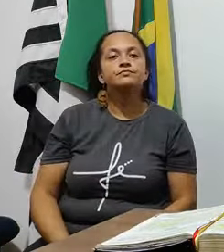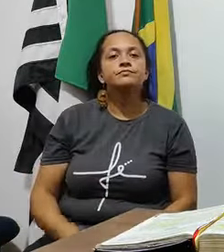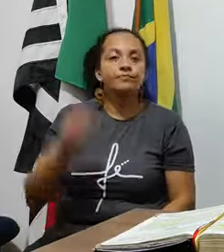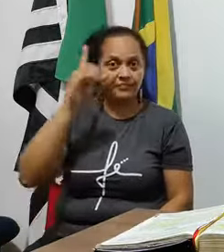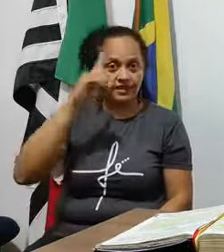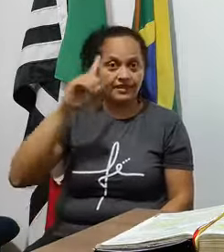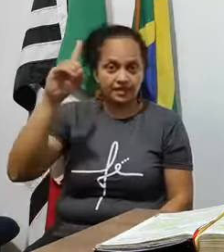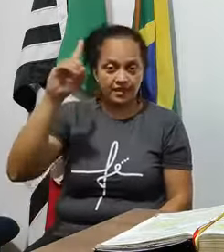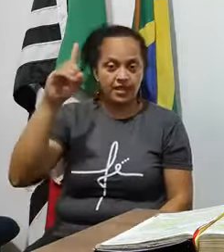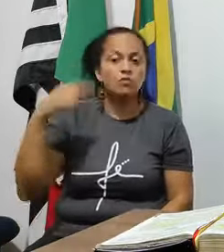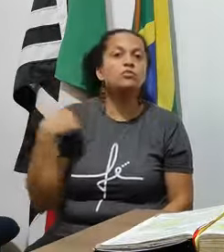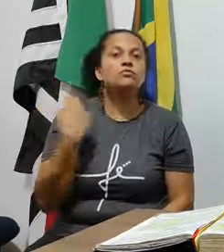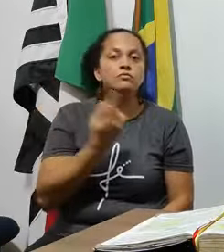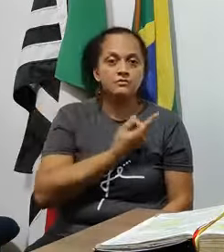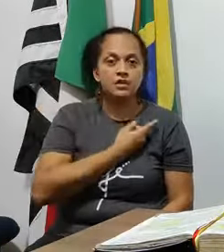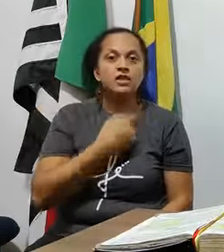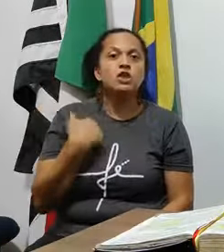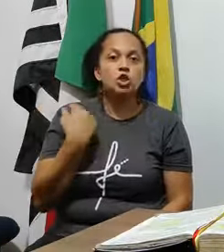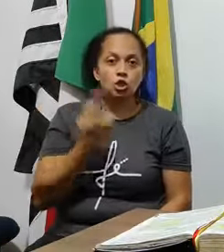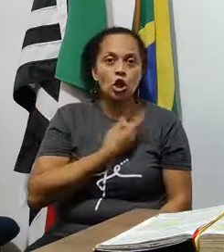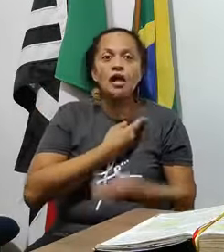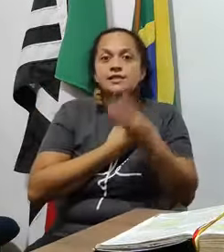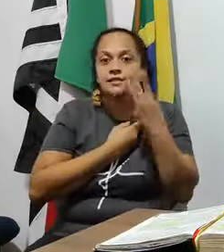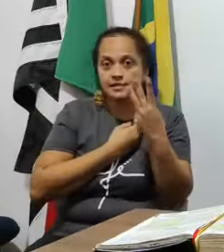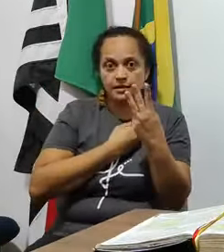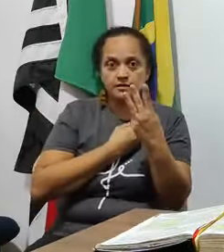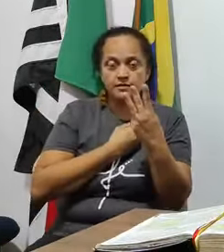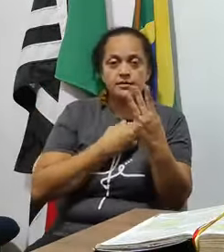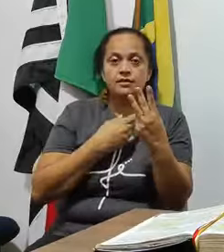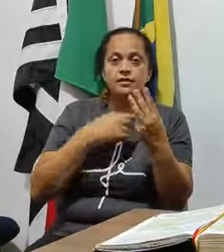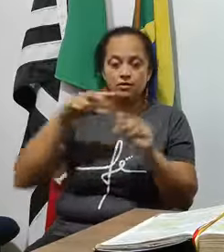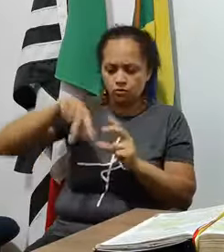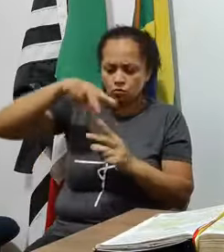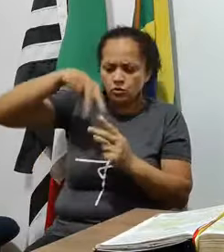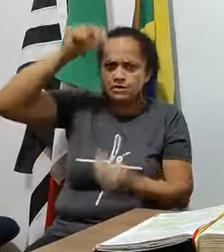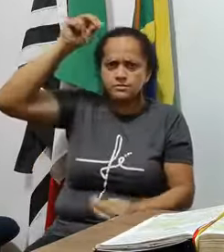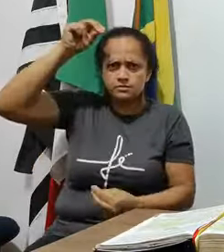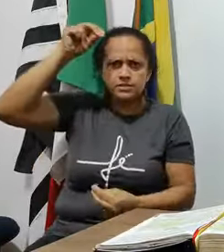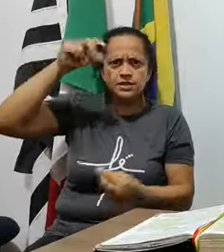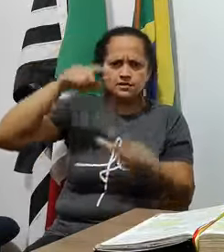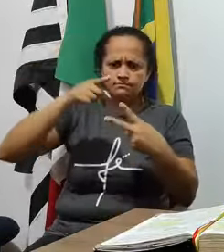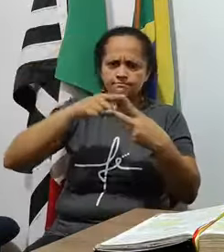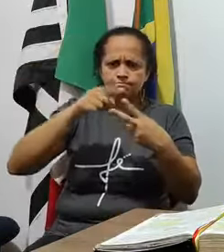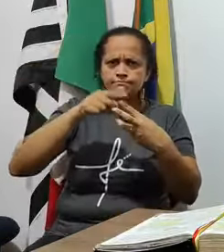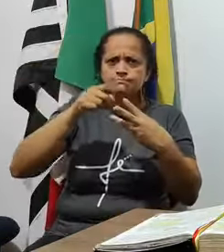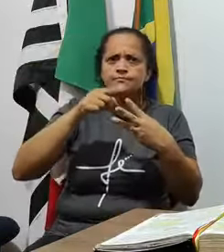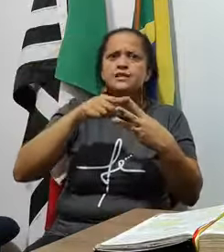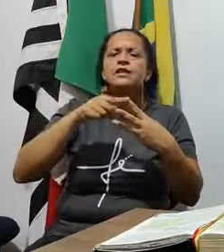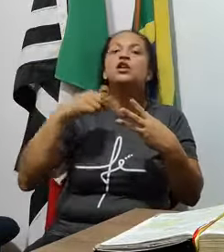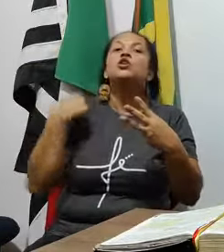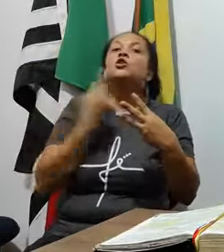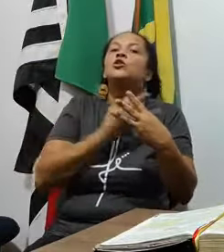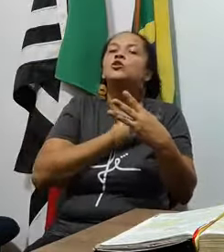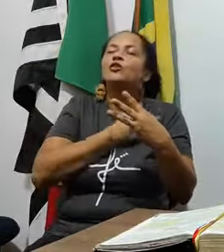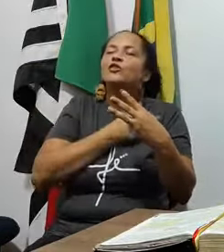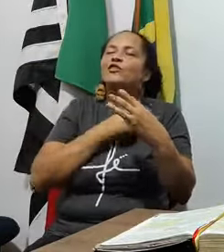Deus nos criou um ser trino. Com o nosso espírito, nós nos relacionamos com o